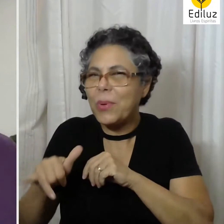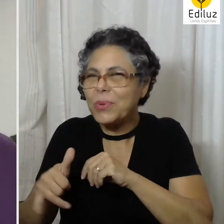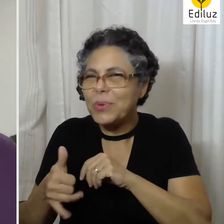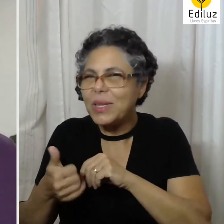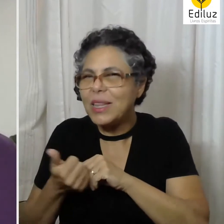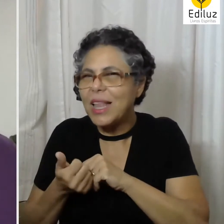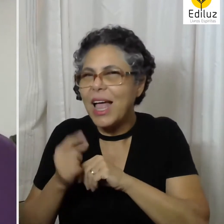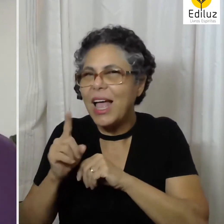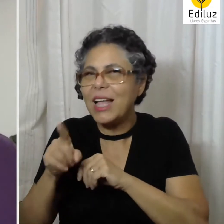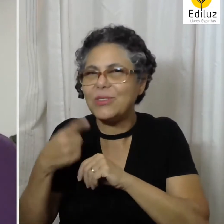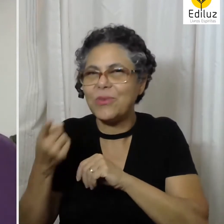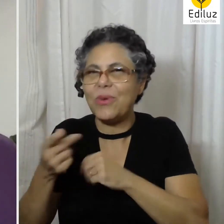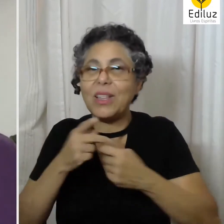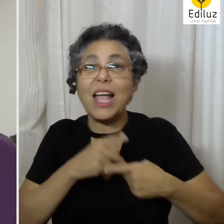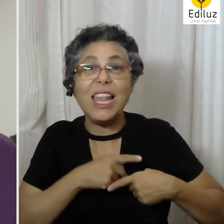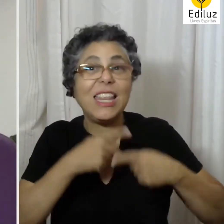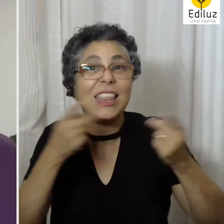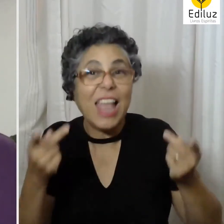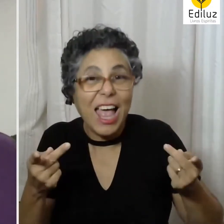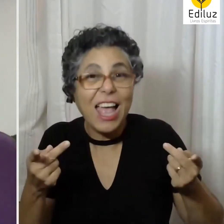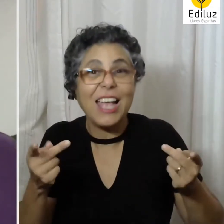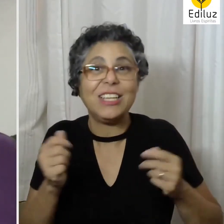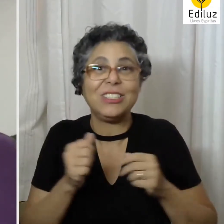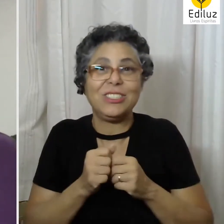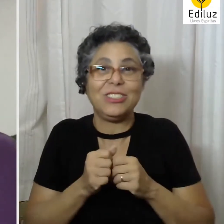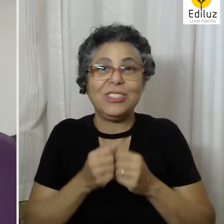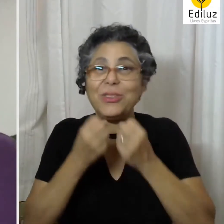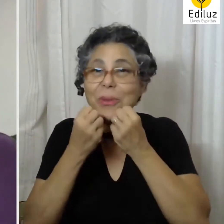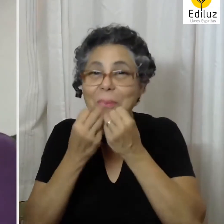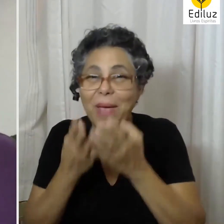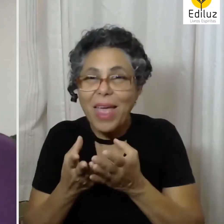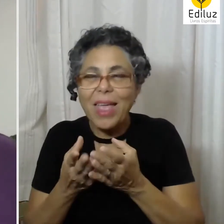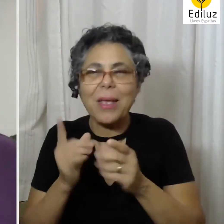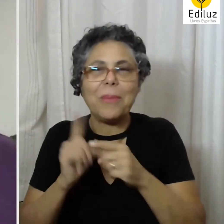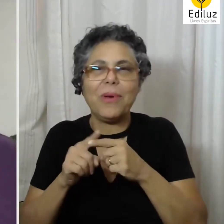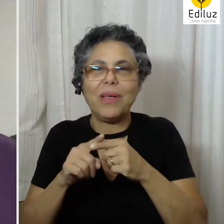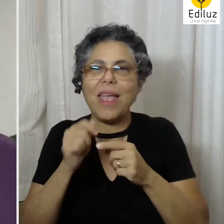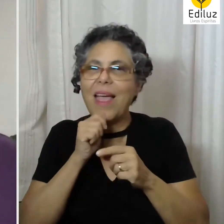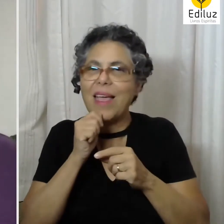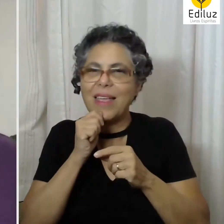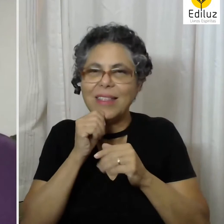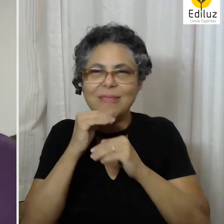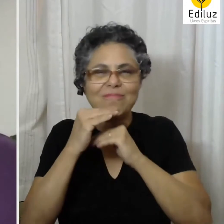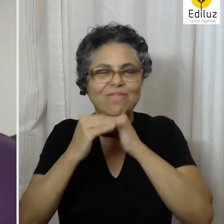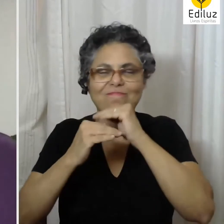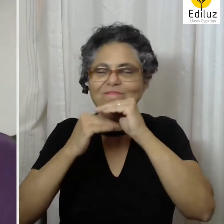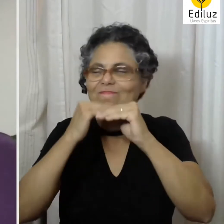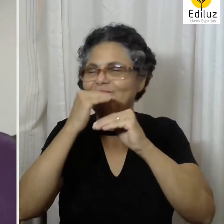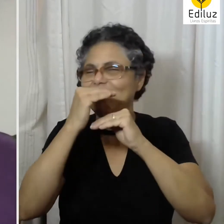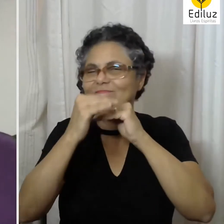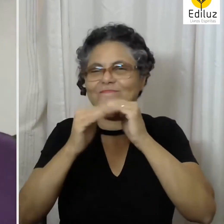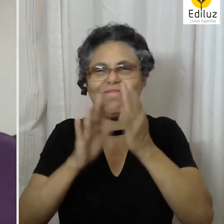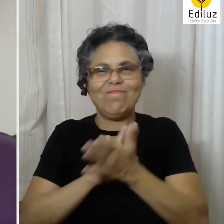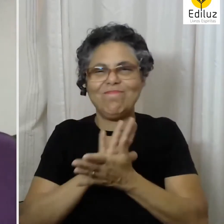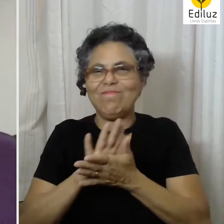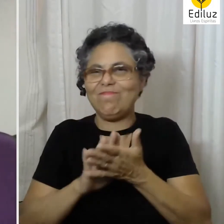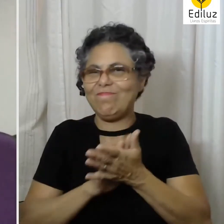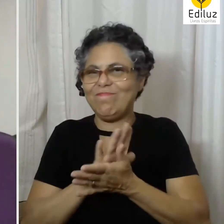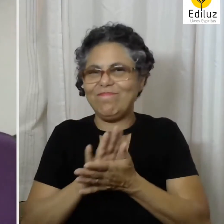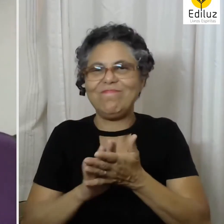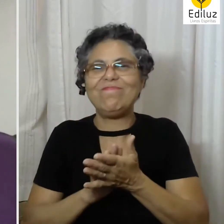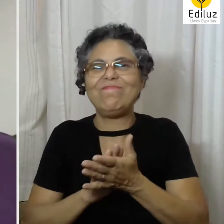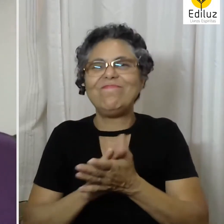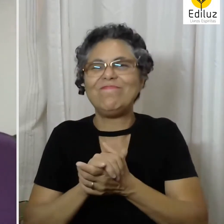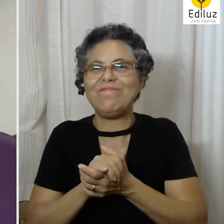oportunidades de caridade, da benevolência, é porque não desenvolvemos ainda esse aspecto,